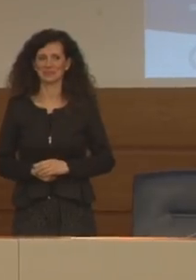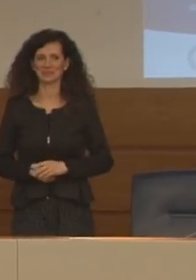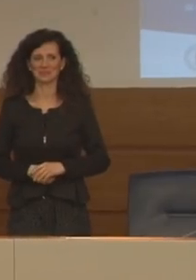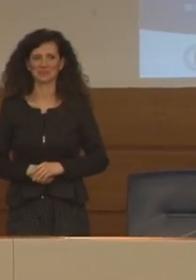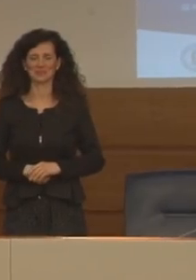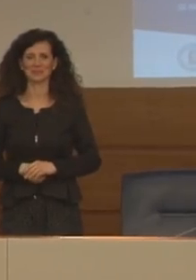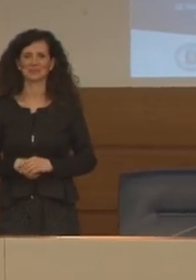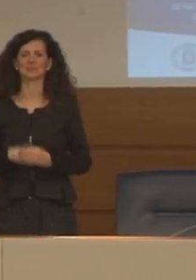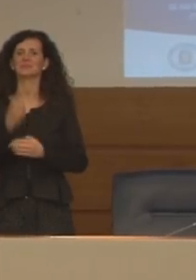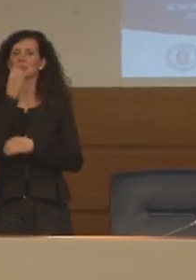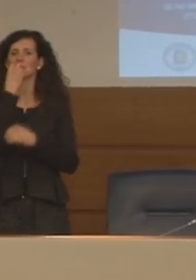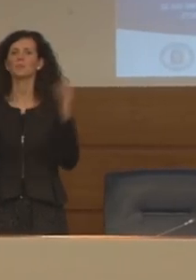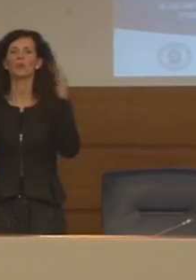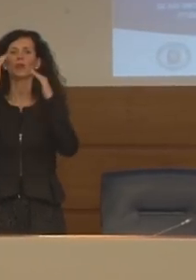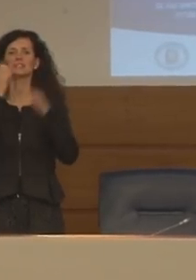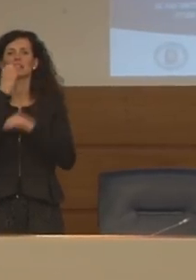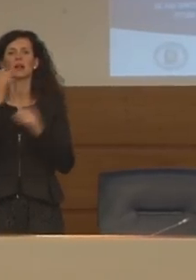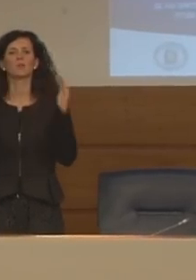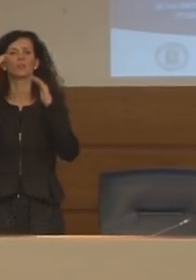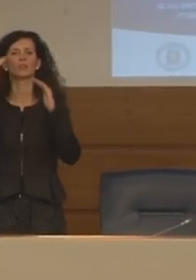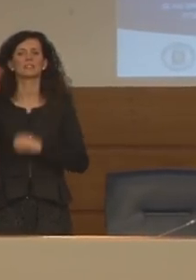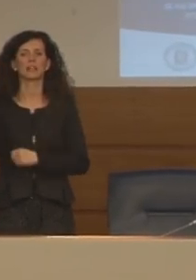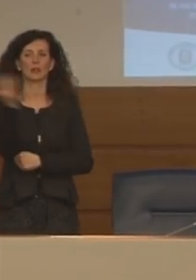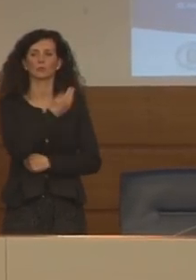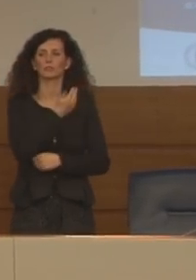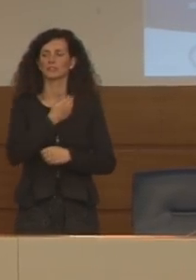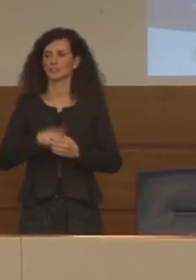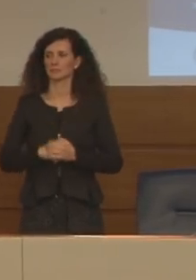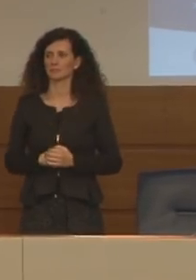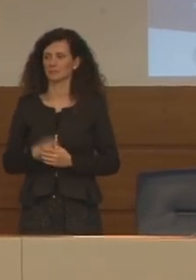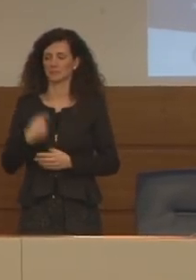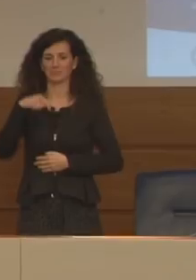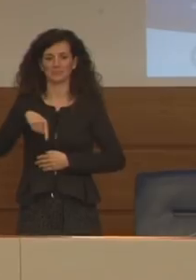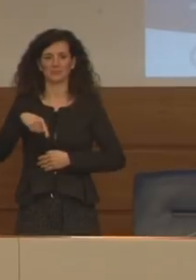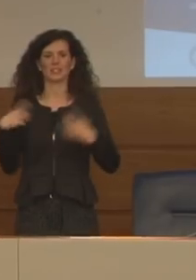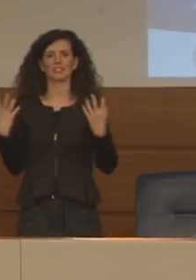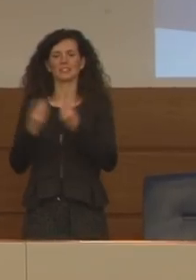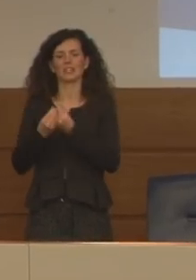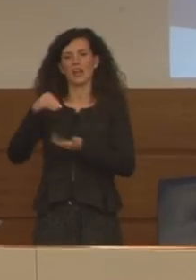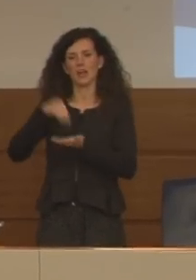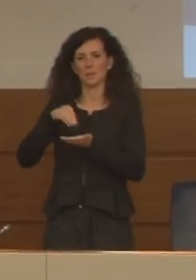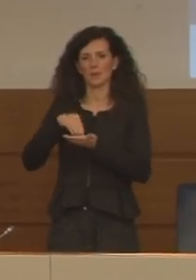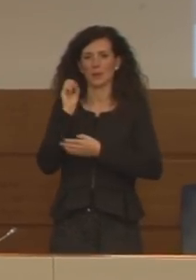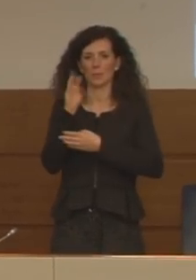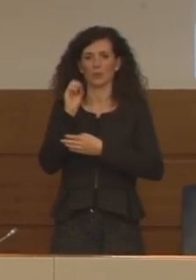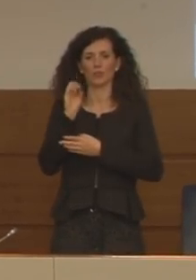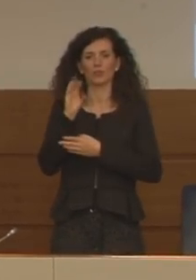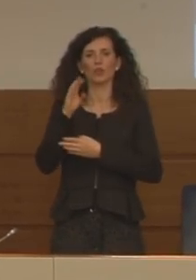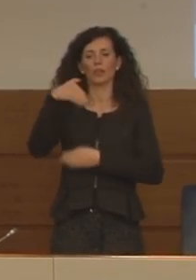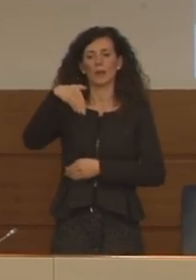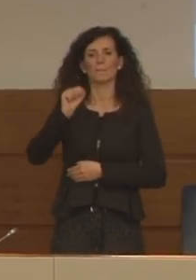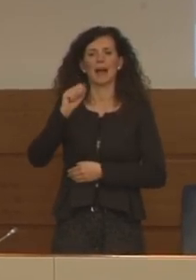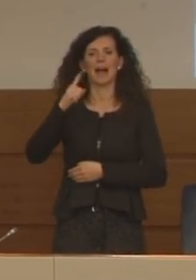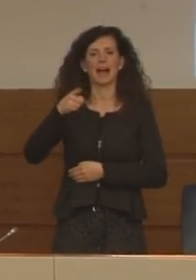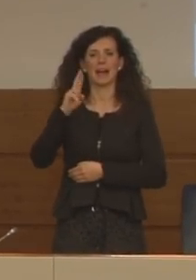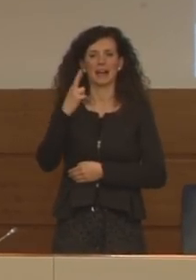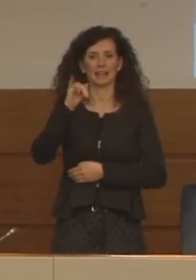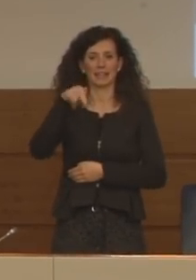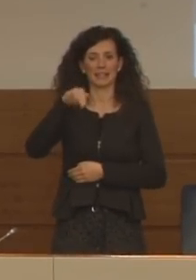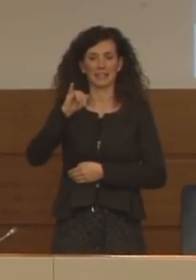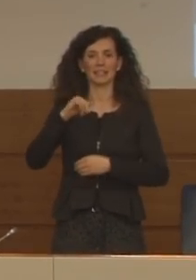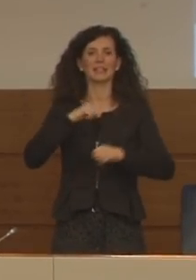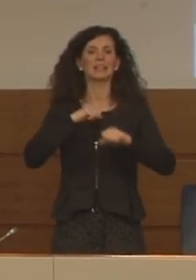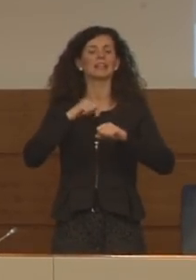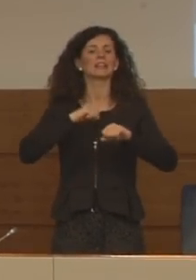buonasera buonasera a tutti allora sono qui con professor nicola magrini direttore generale